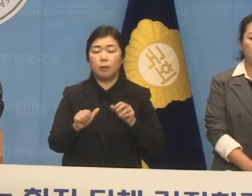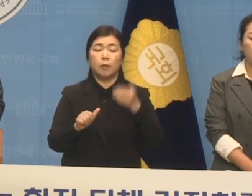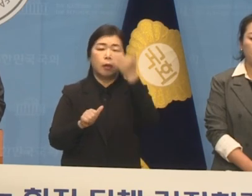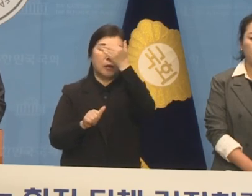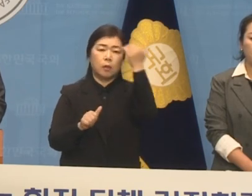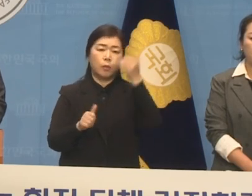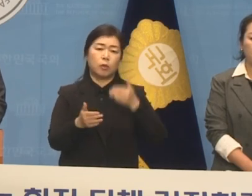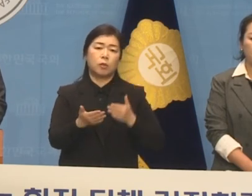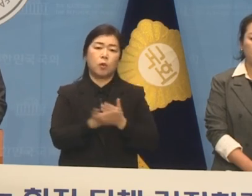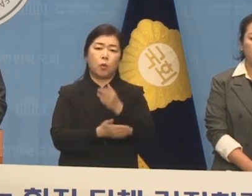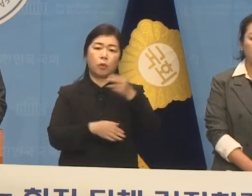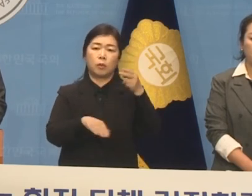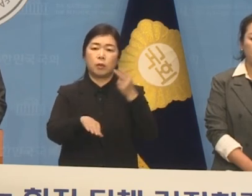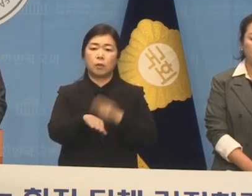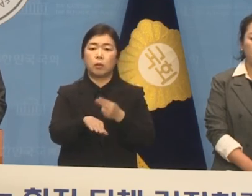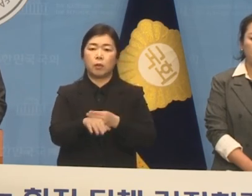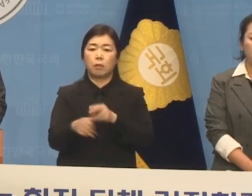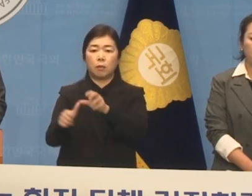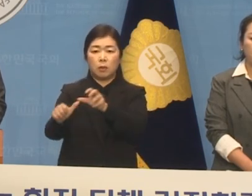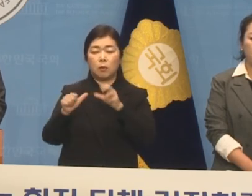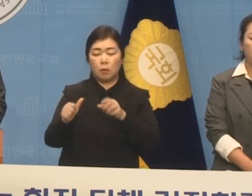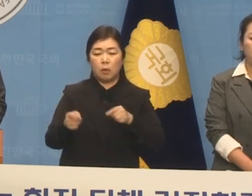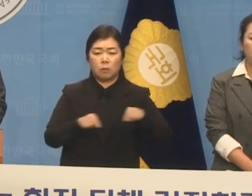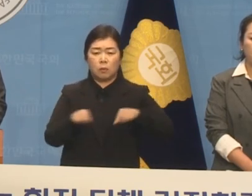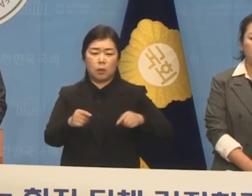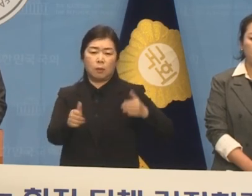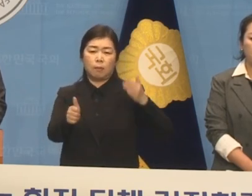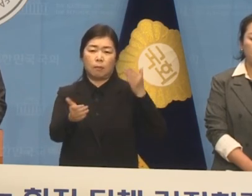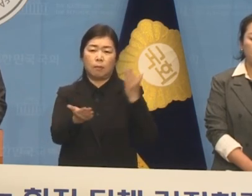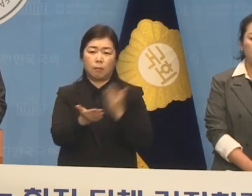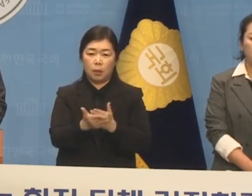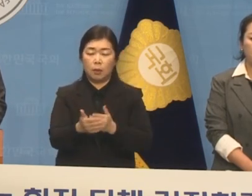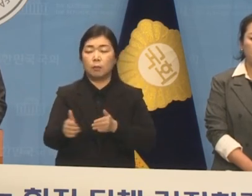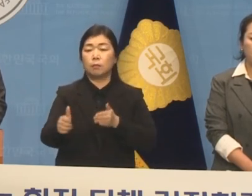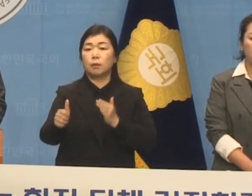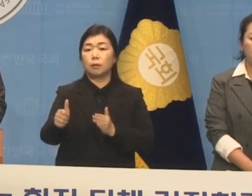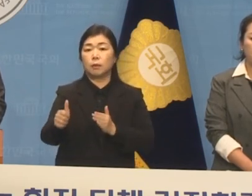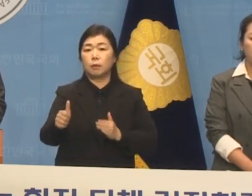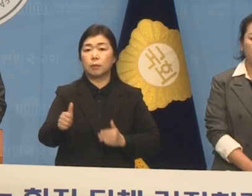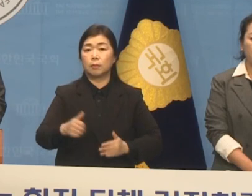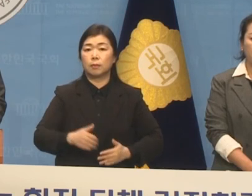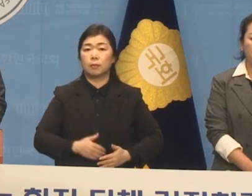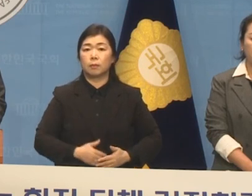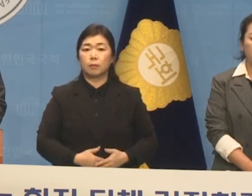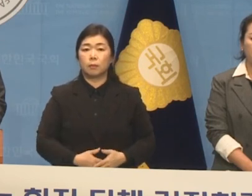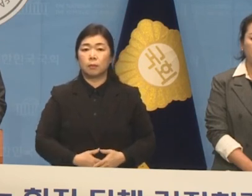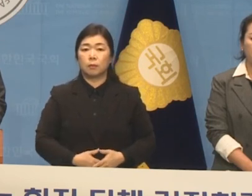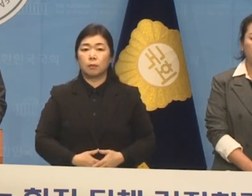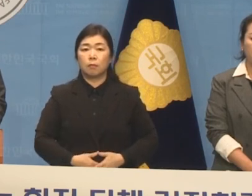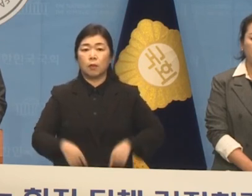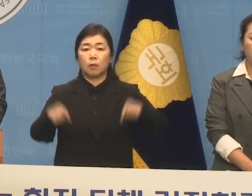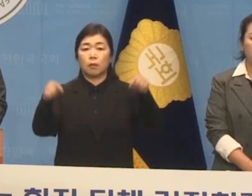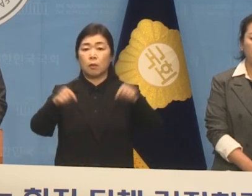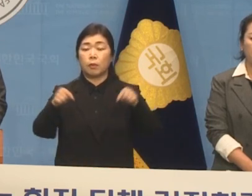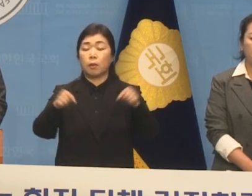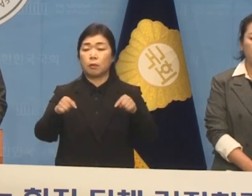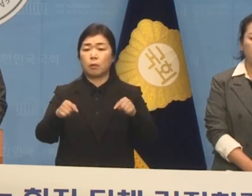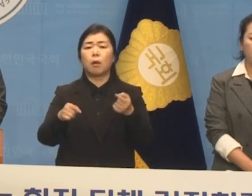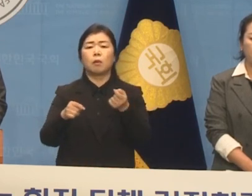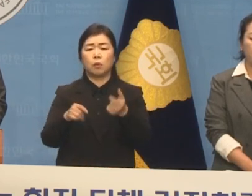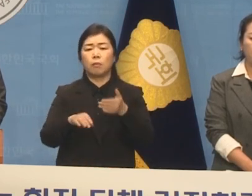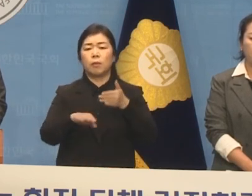젊은 전공의들을 앞세우고 조종하지 말아주시기 바랍니다. 협상은